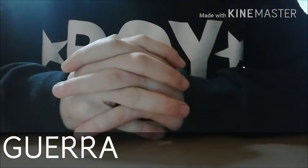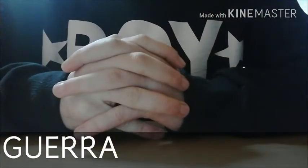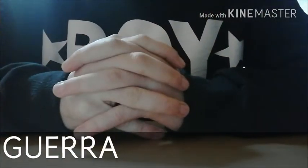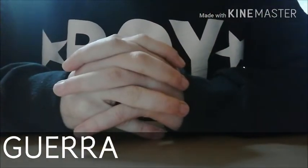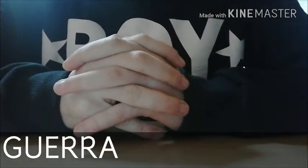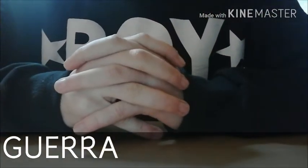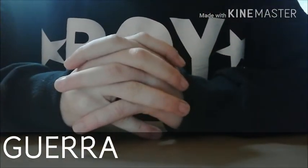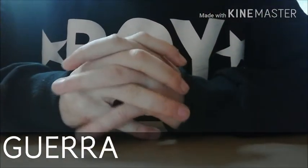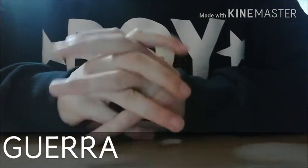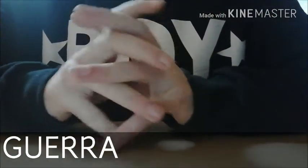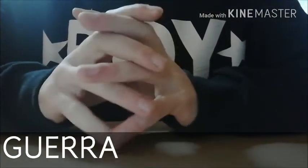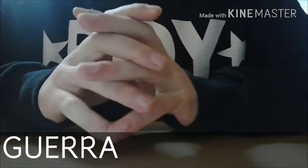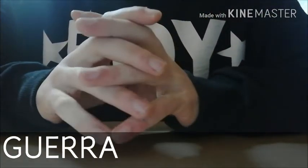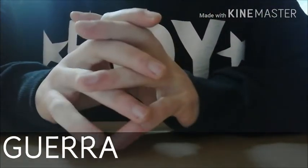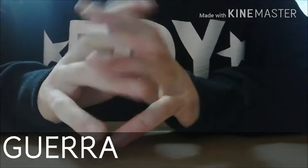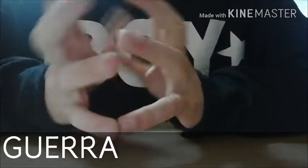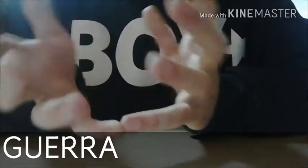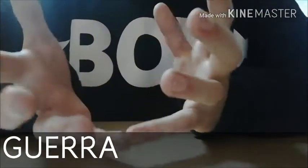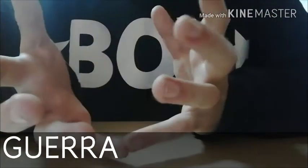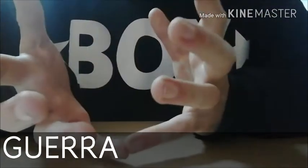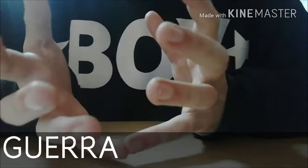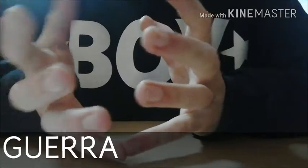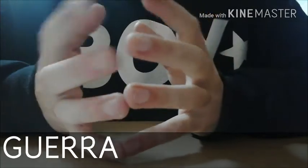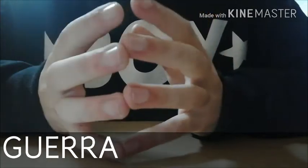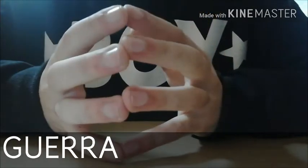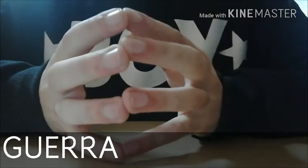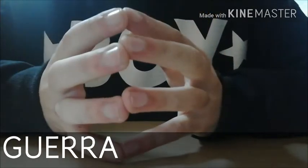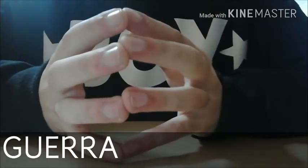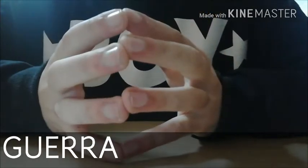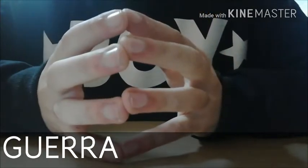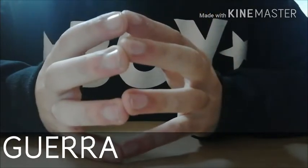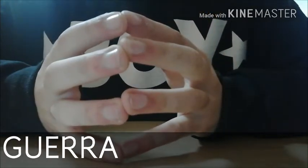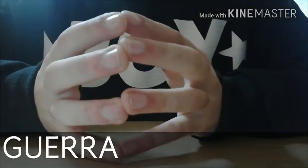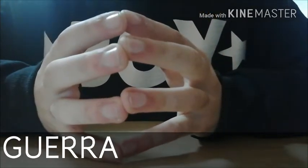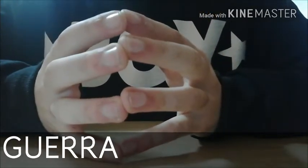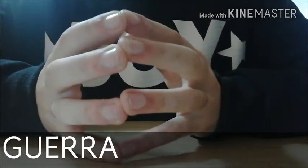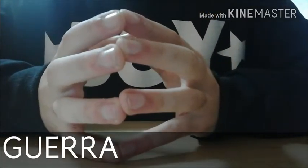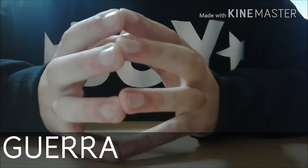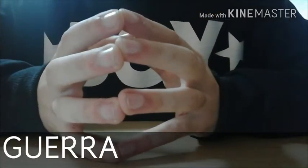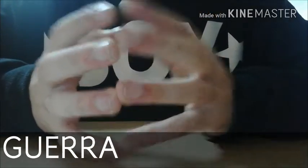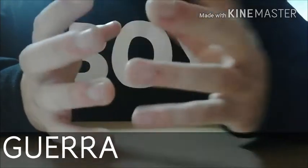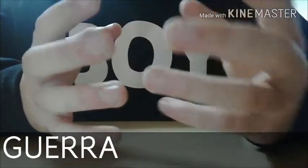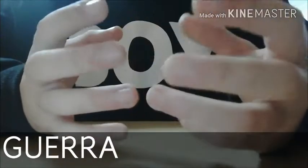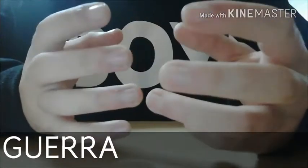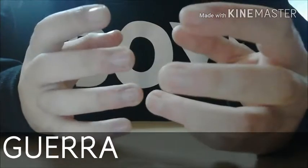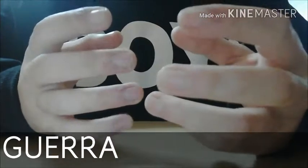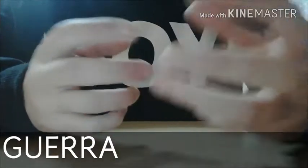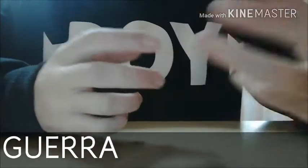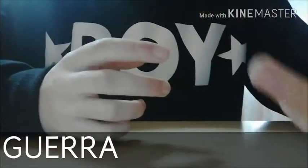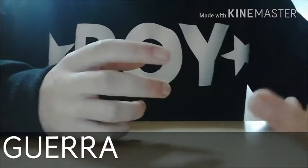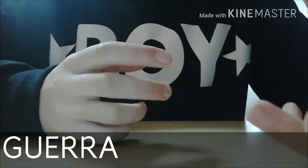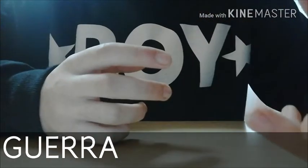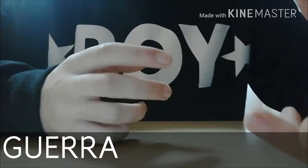anche la parola battaglia però concede la guerra